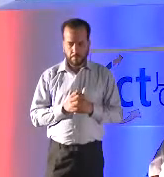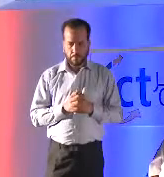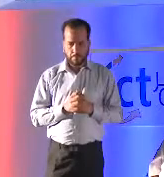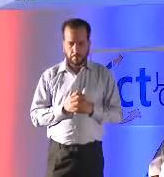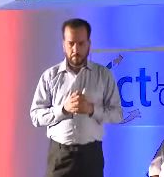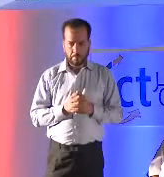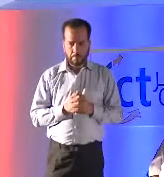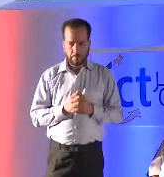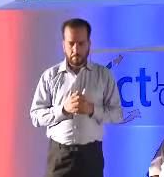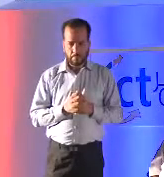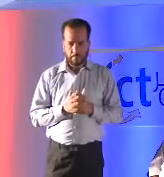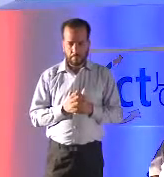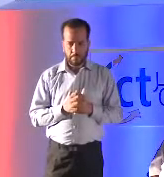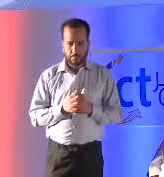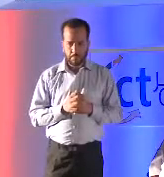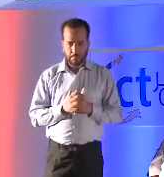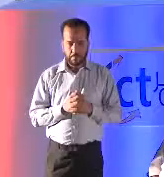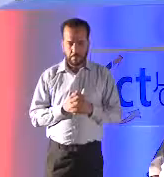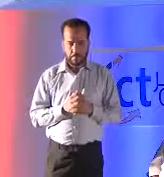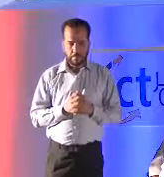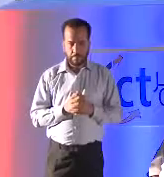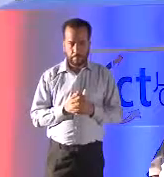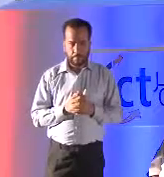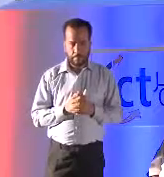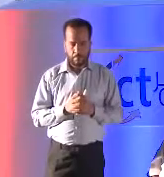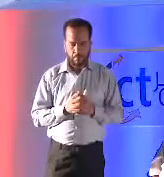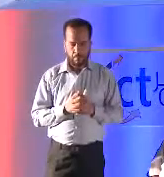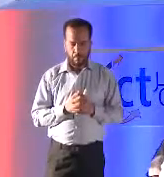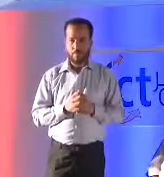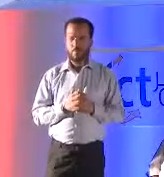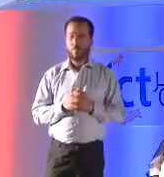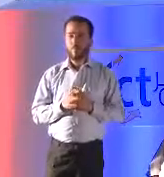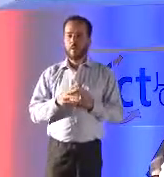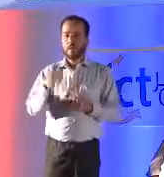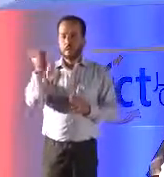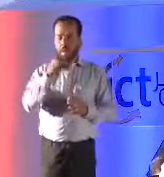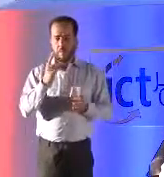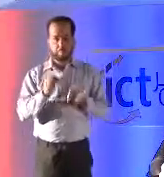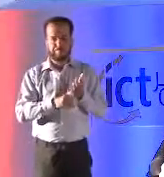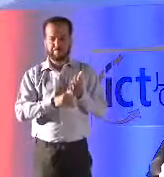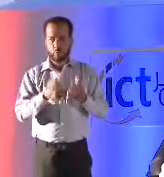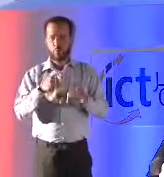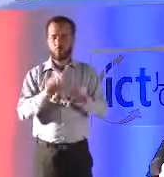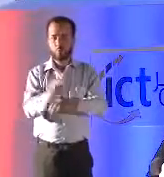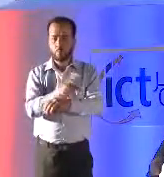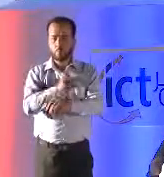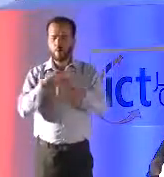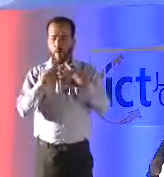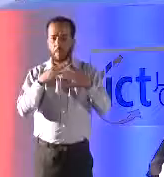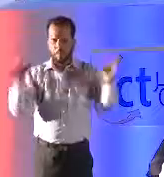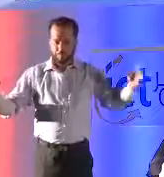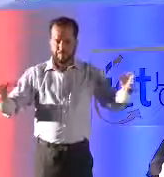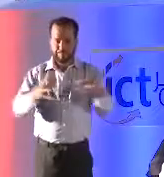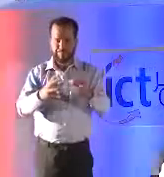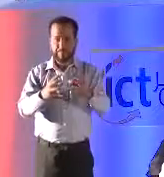those people with vision disability. التكنولوجيا المساعدة هي كل الأدوات